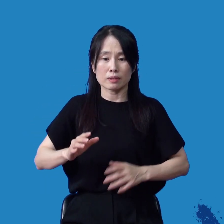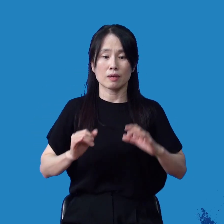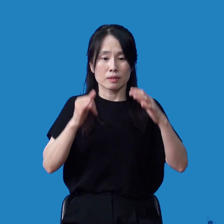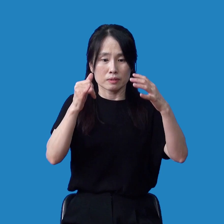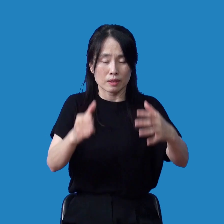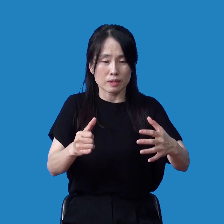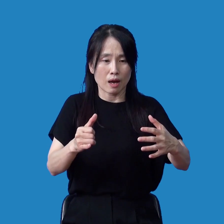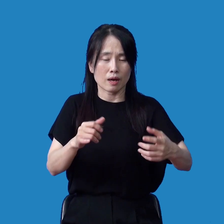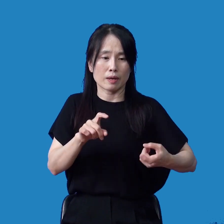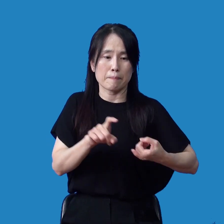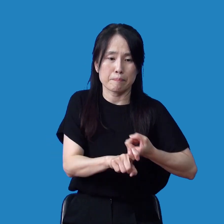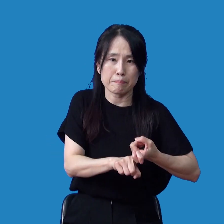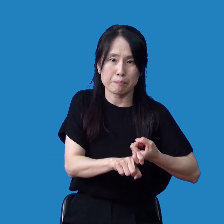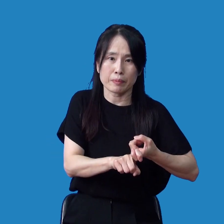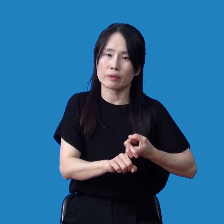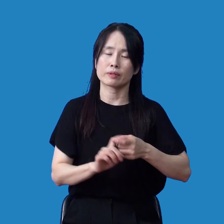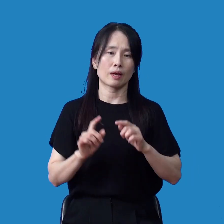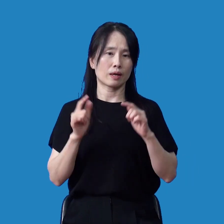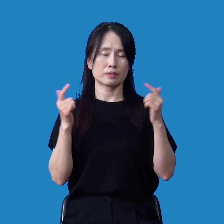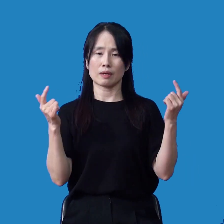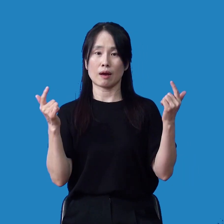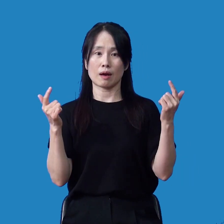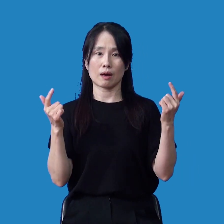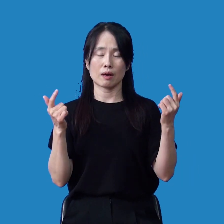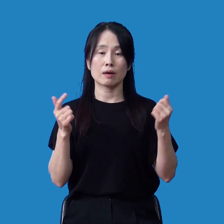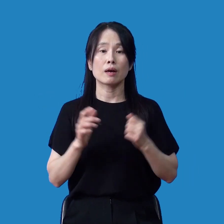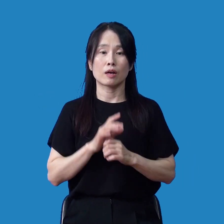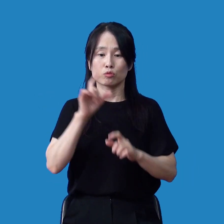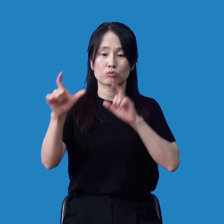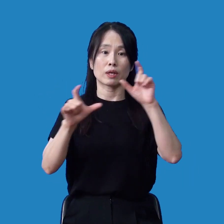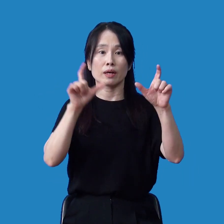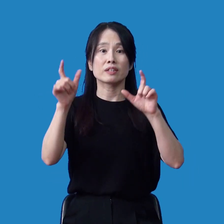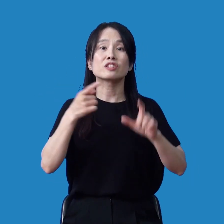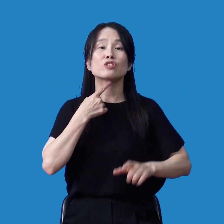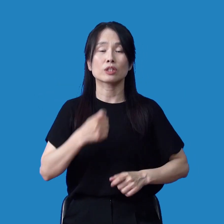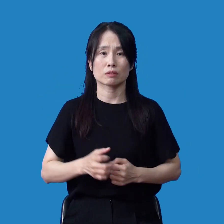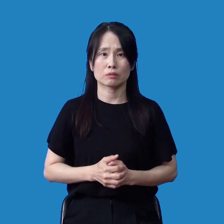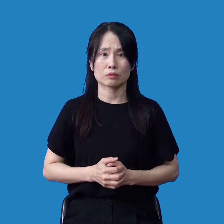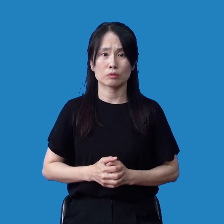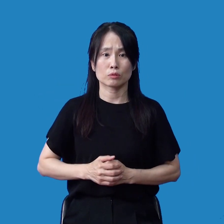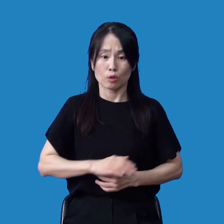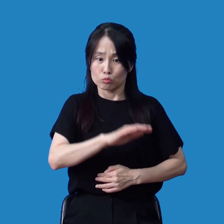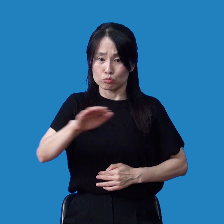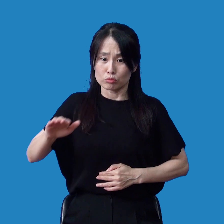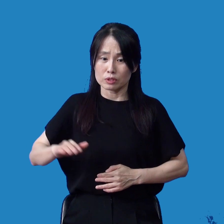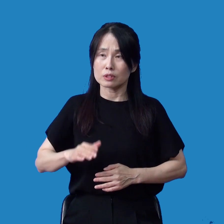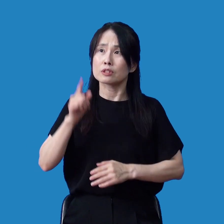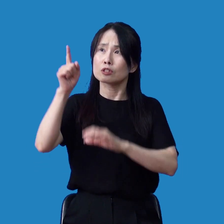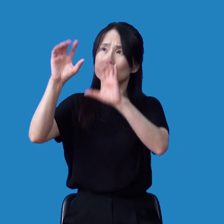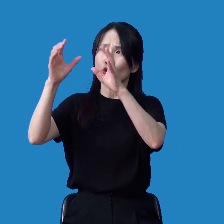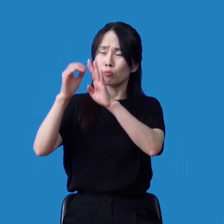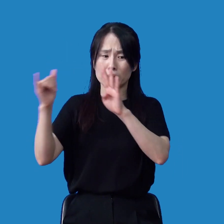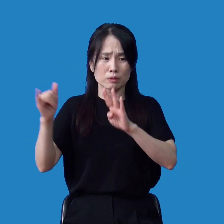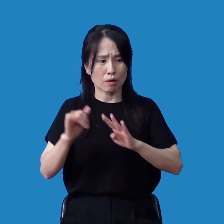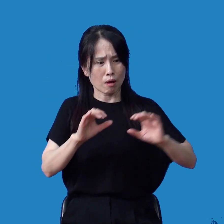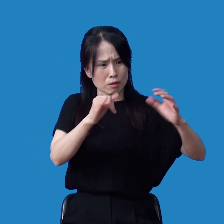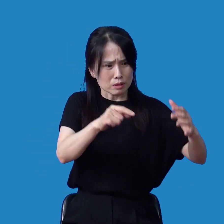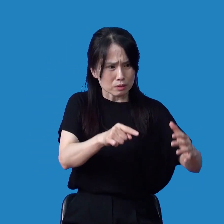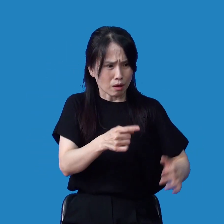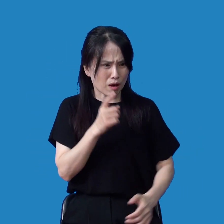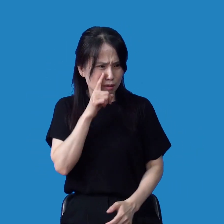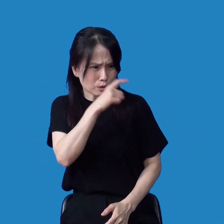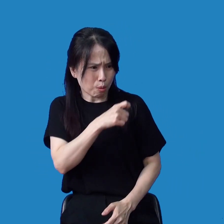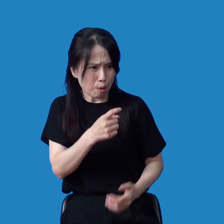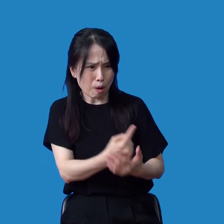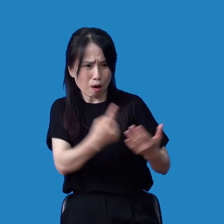세상에 속하지는 않는다. 그들의 모토였습니다. 우리는 천국 백성은 더럽다고 세상에서 도피하는